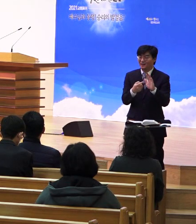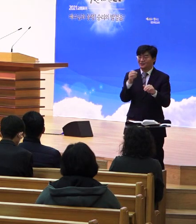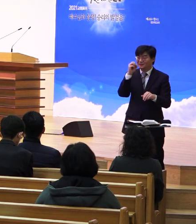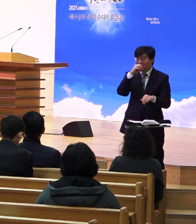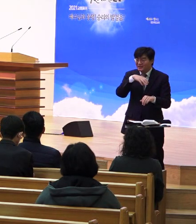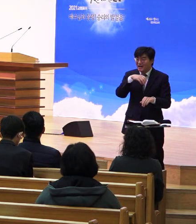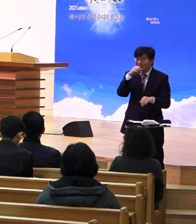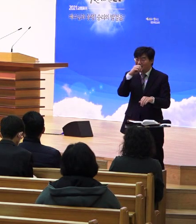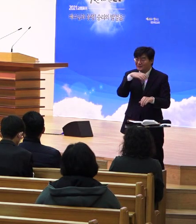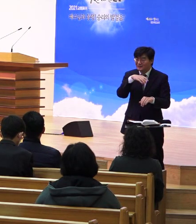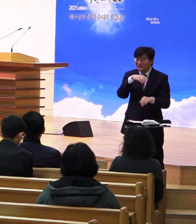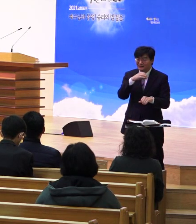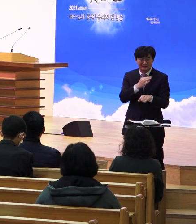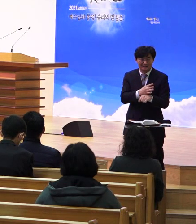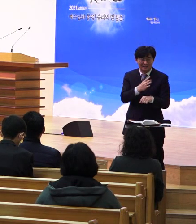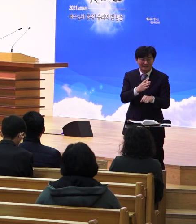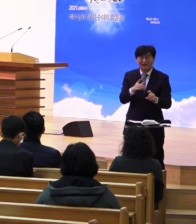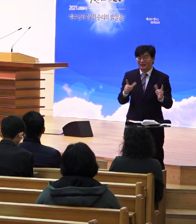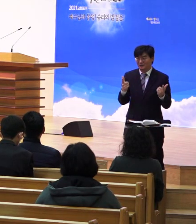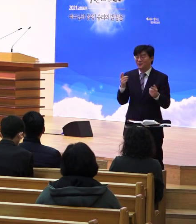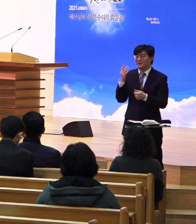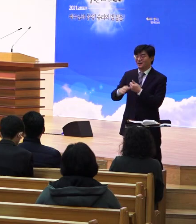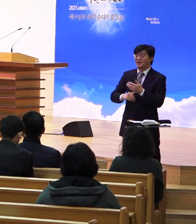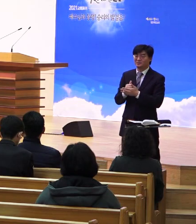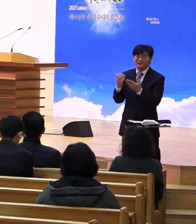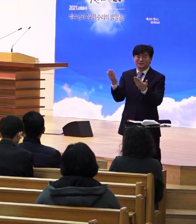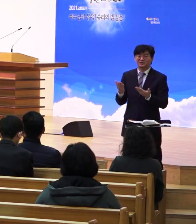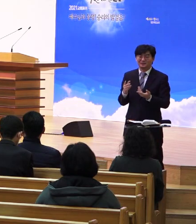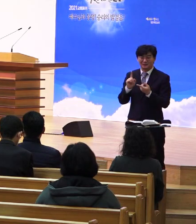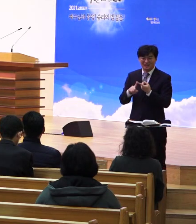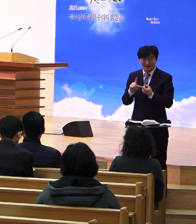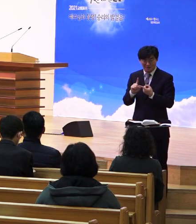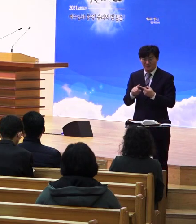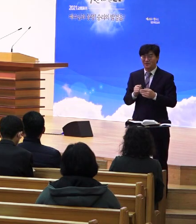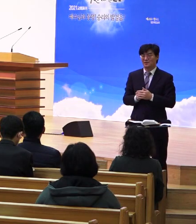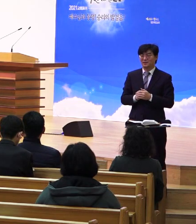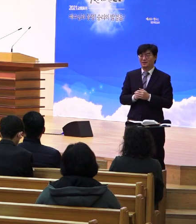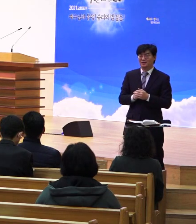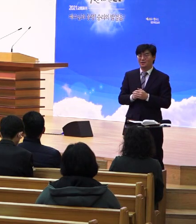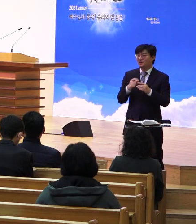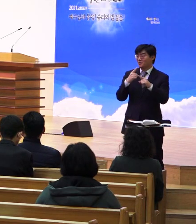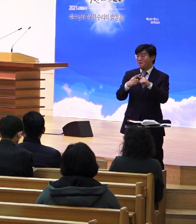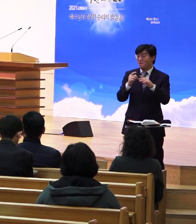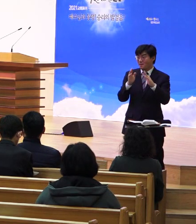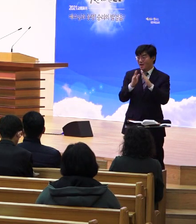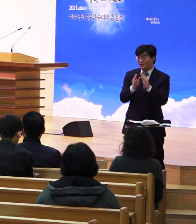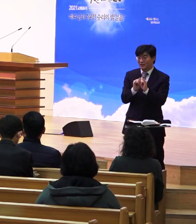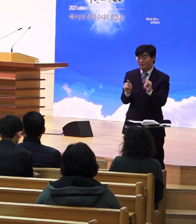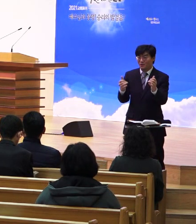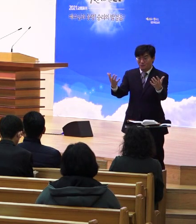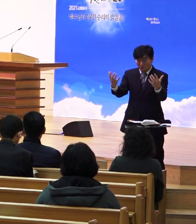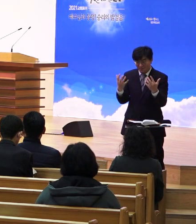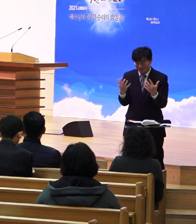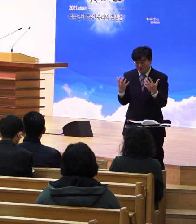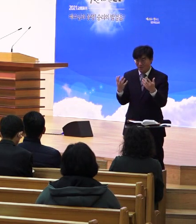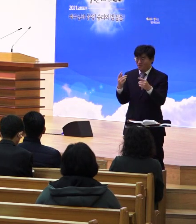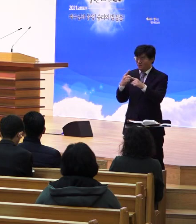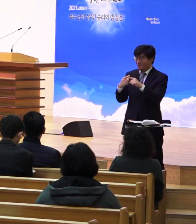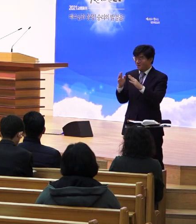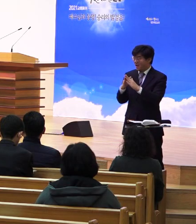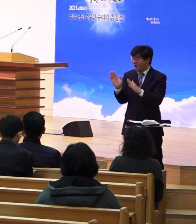그런데 하나님 주신 감동은 그게 아니라 그 기독교인들도 초청하지만 비기독교인도 초청하라. 그게 하나님